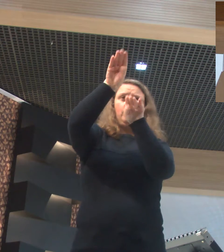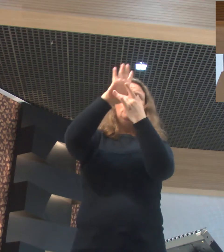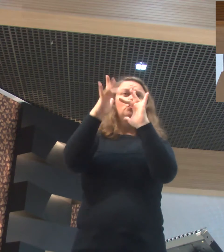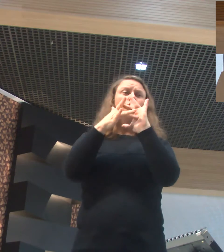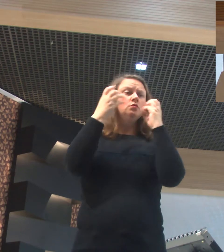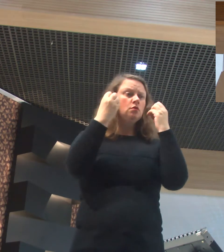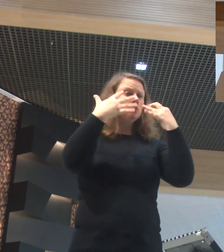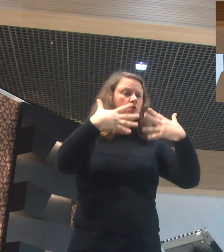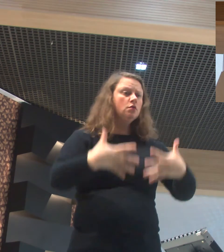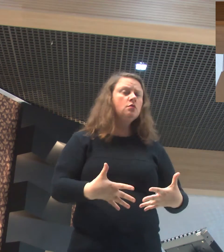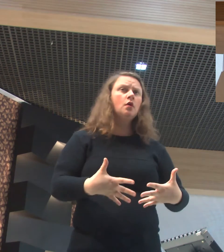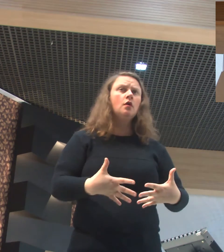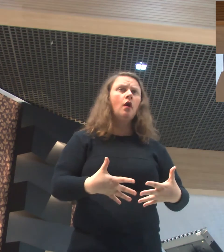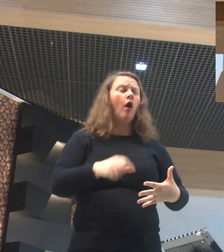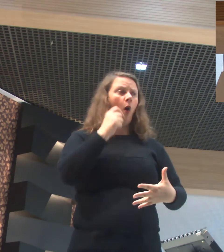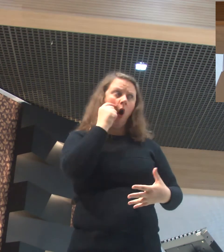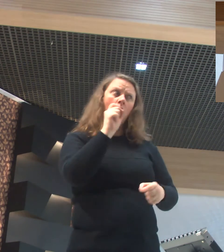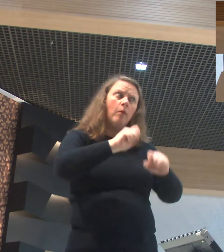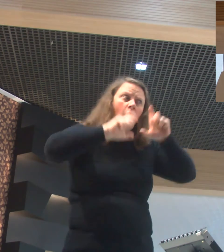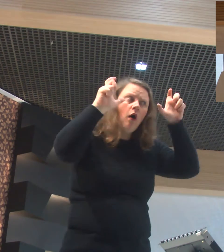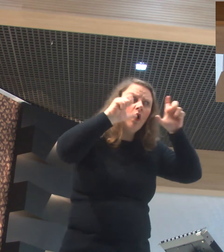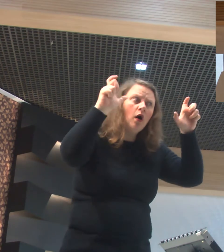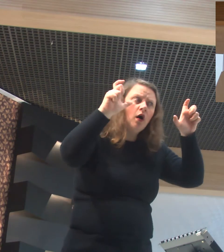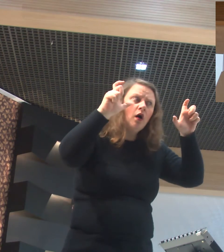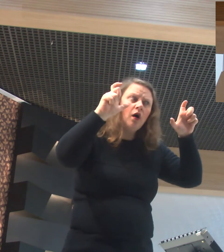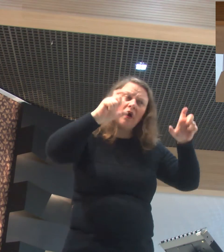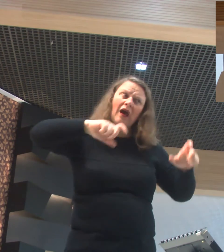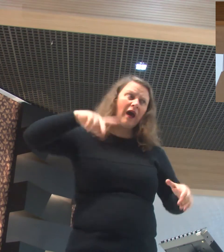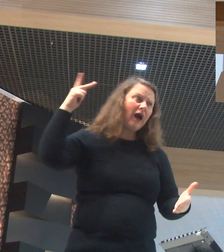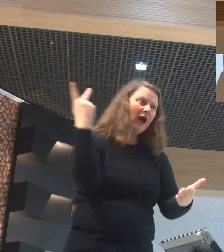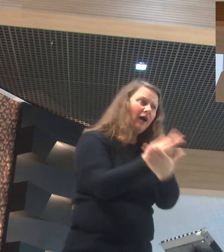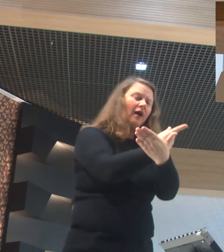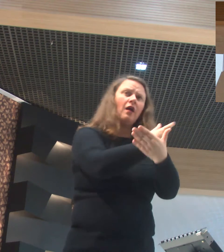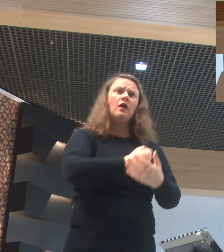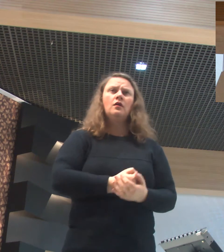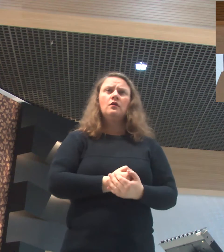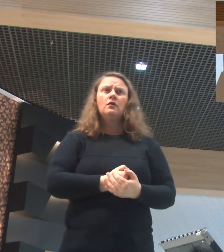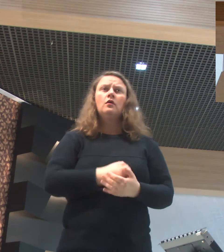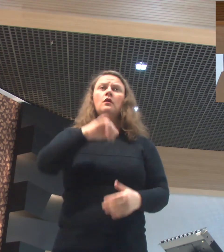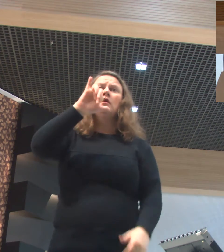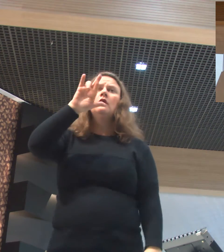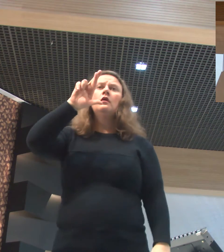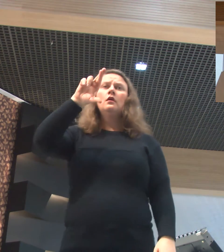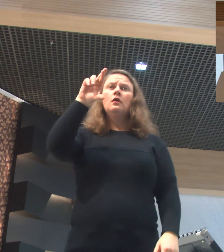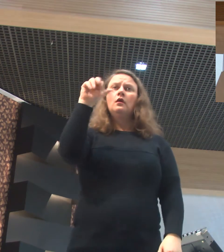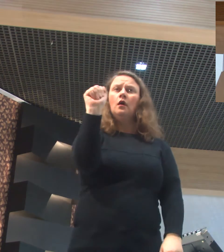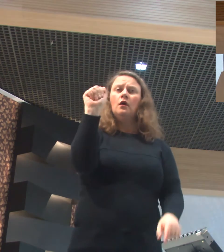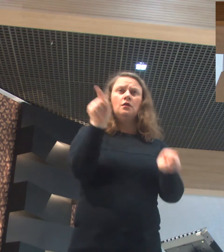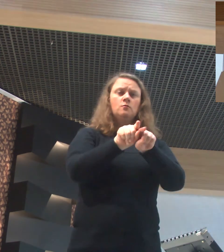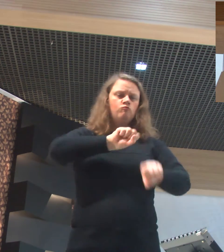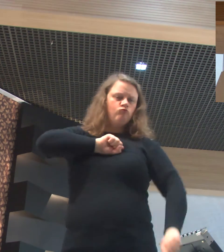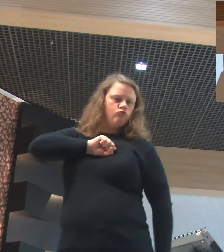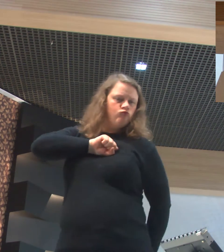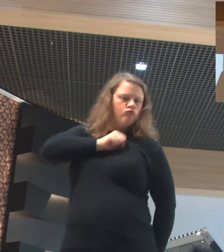Jesus, ele vai considerar ira como algo muito sério, que a lei